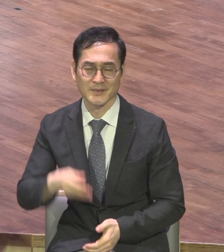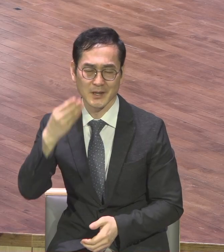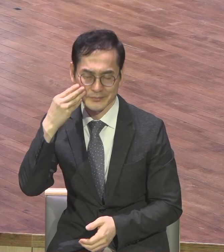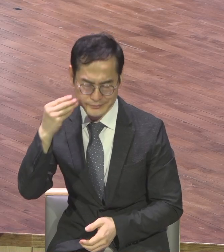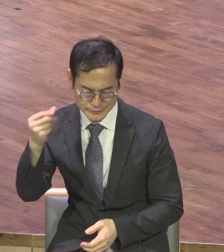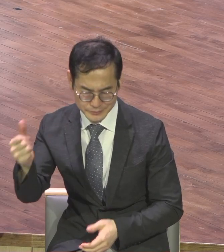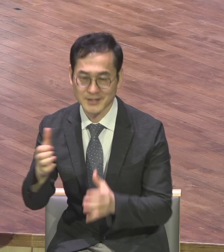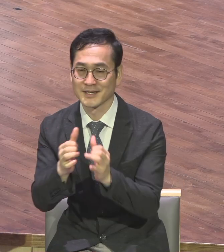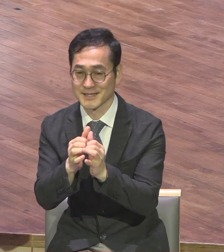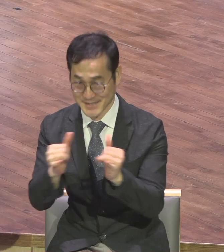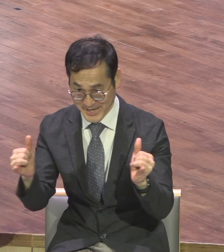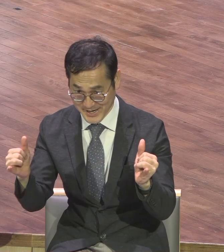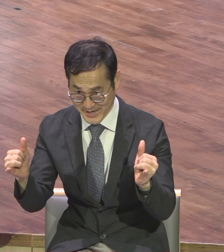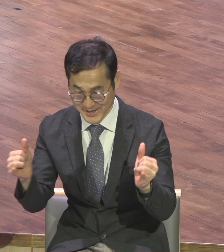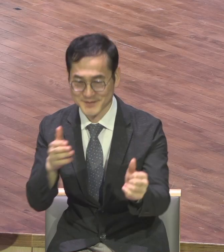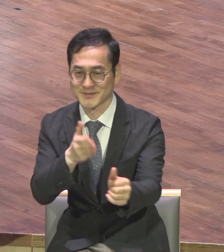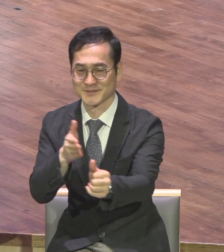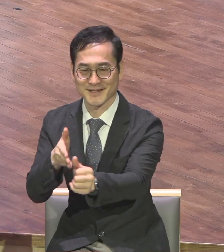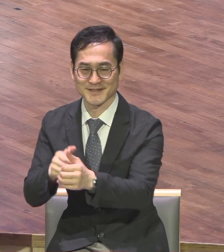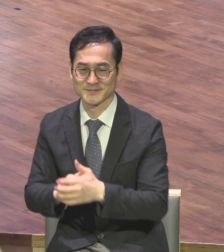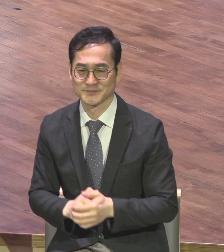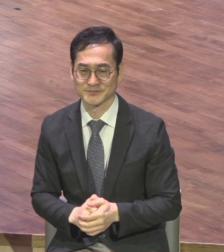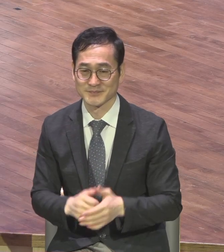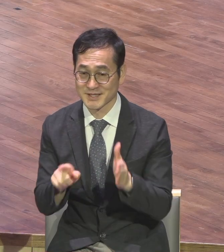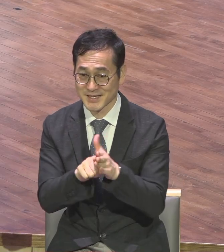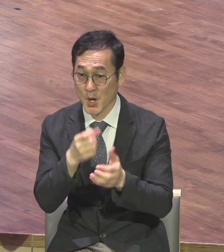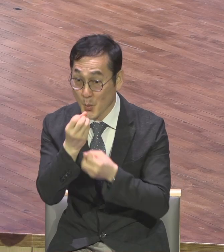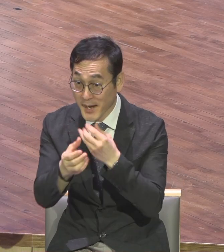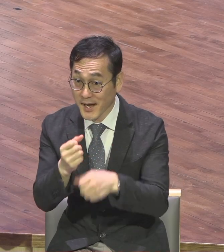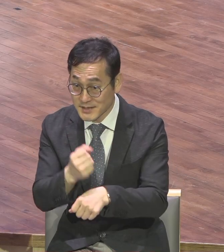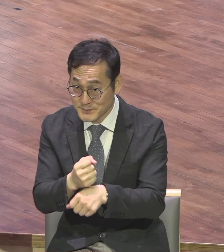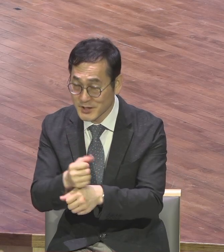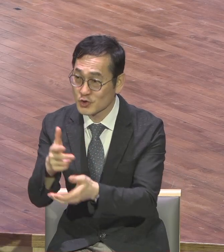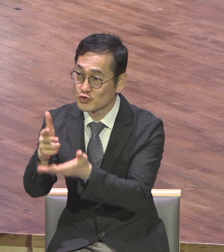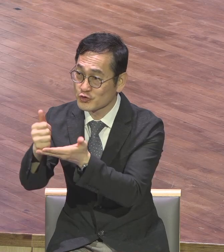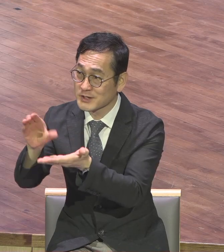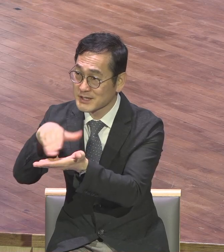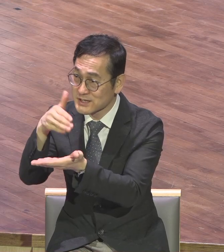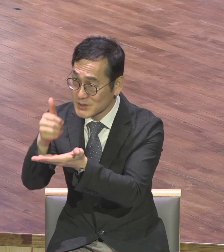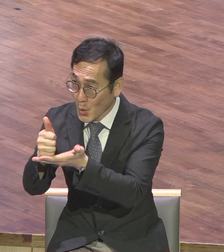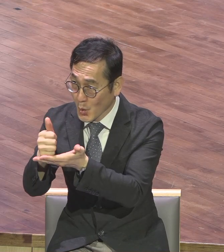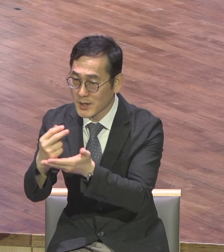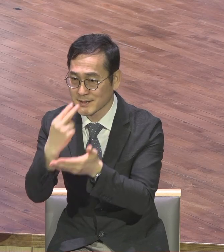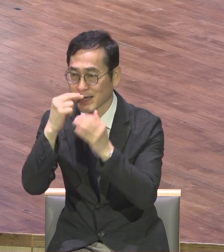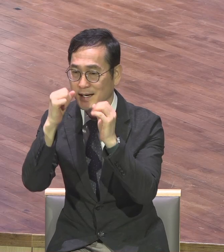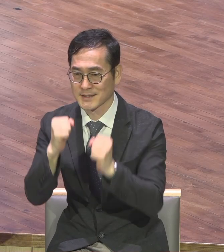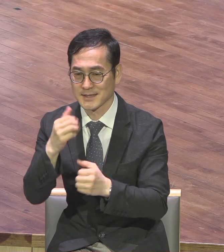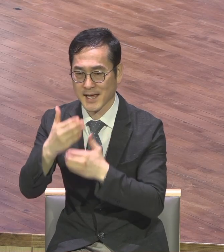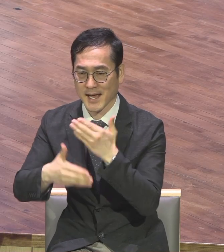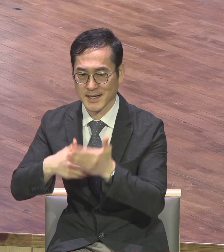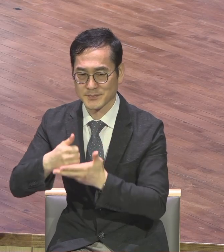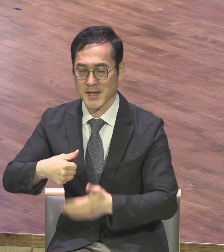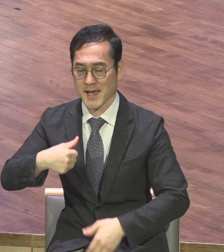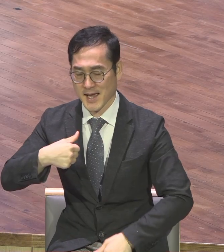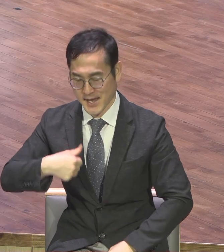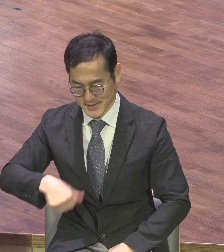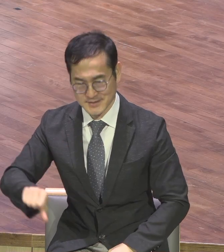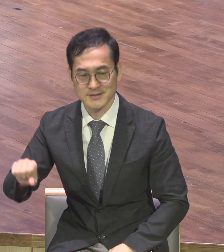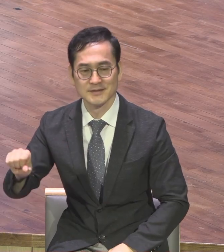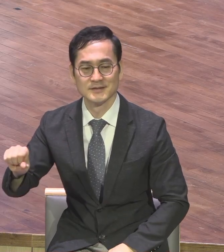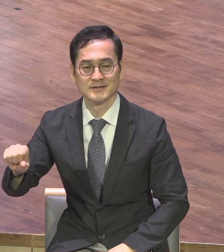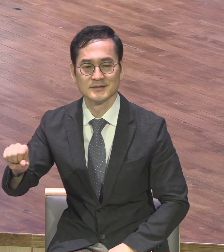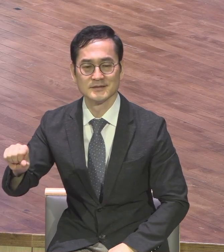되길 바랍니다. 신앙 고백합니다. 주는 그리스도시요 살아계신 하나님의